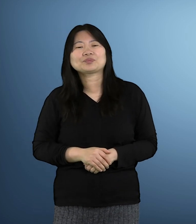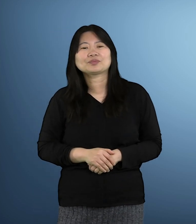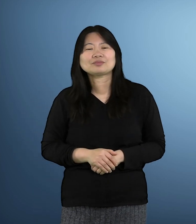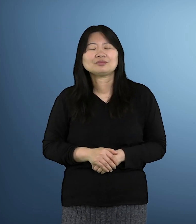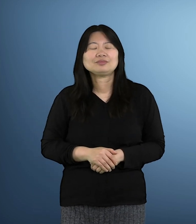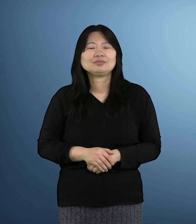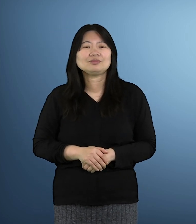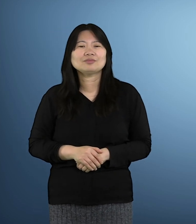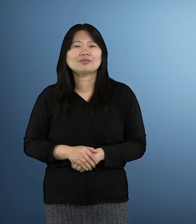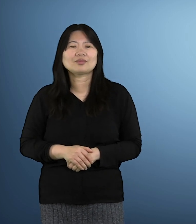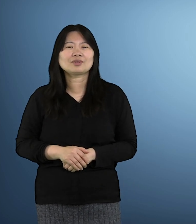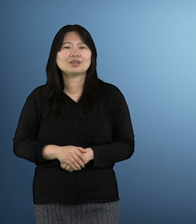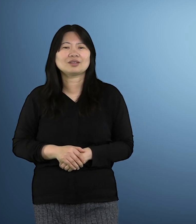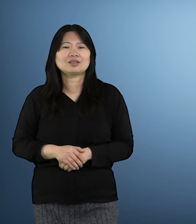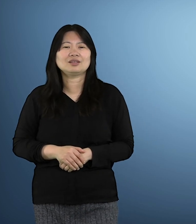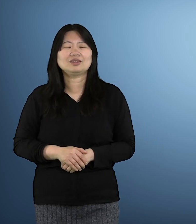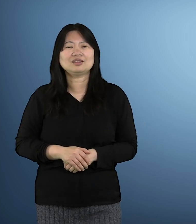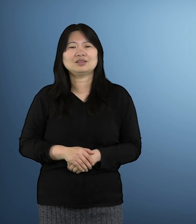평생